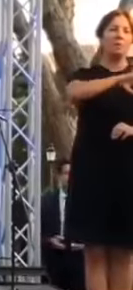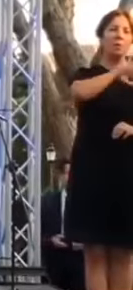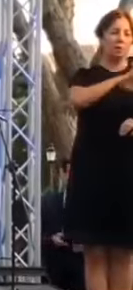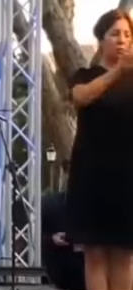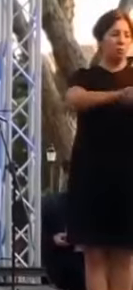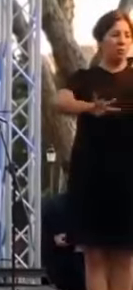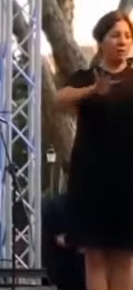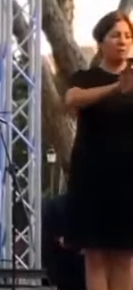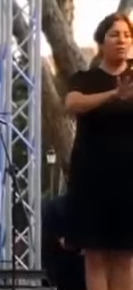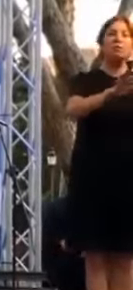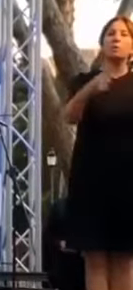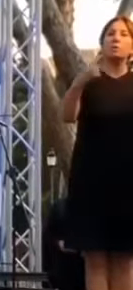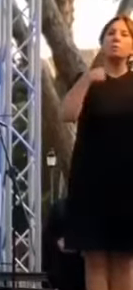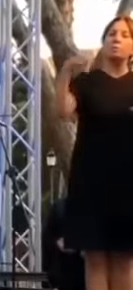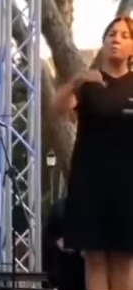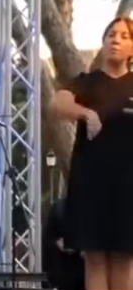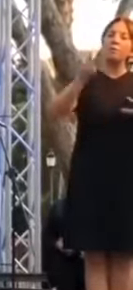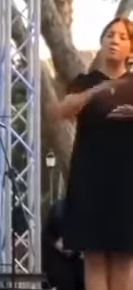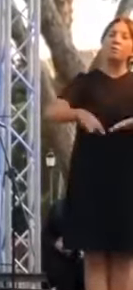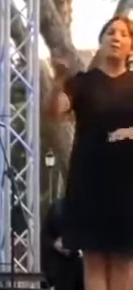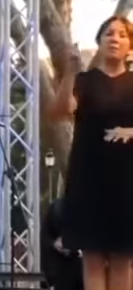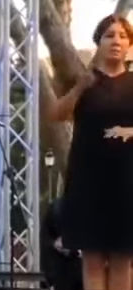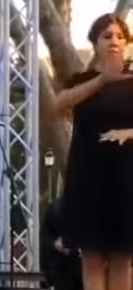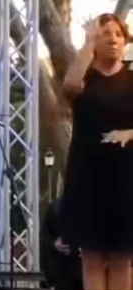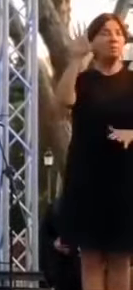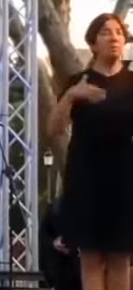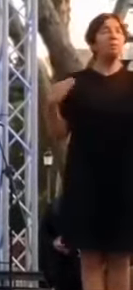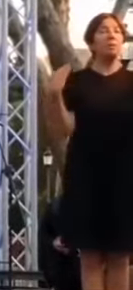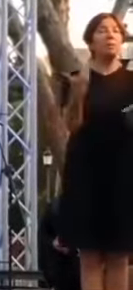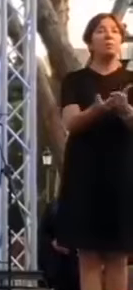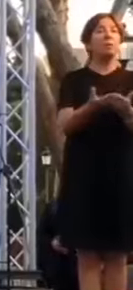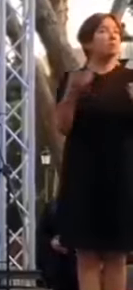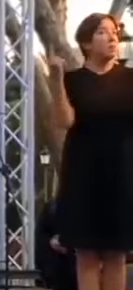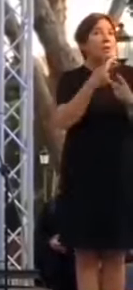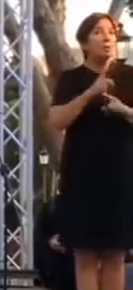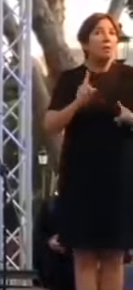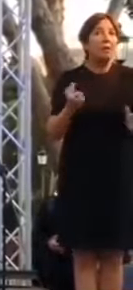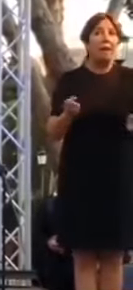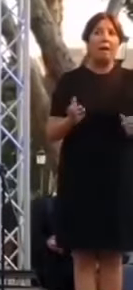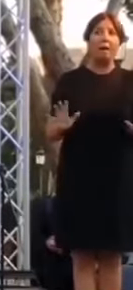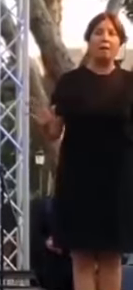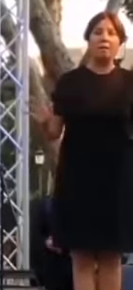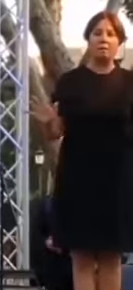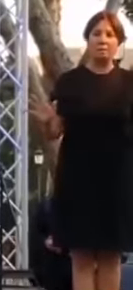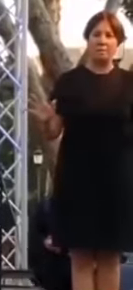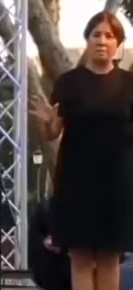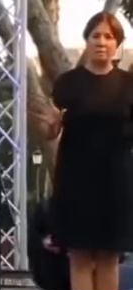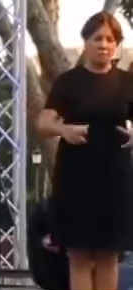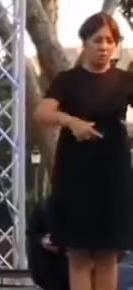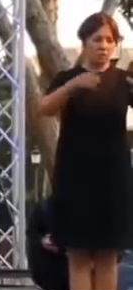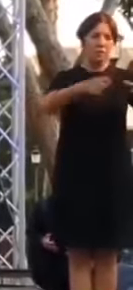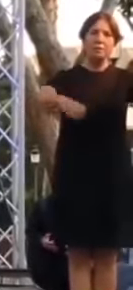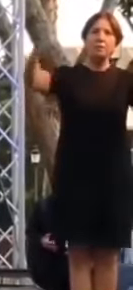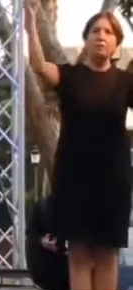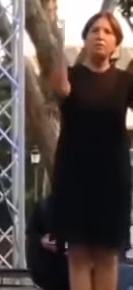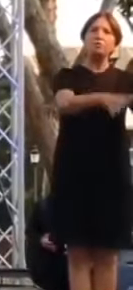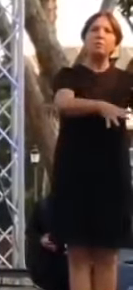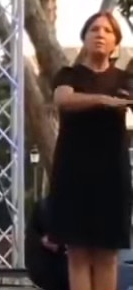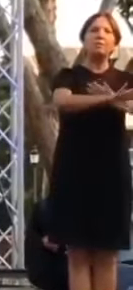guadagnato nel 2019 e quello che hai perso nel 2020. Vi sembra una proposta surreale? Gettata nel